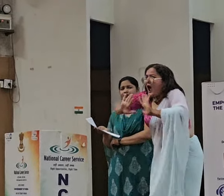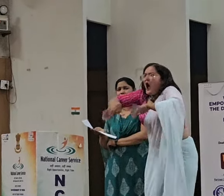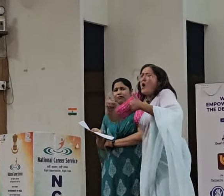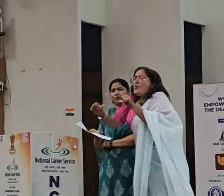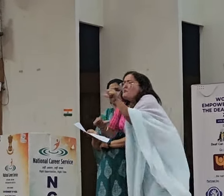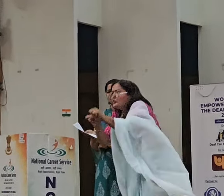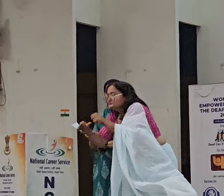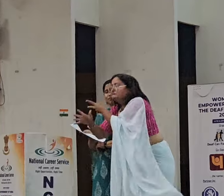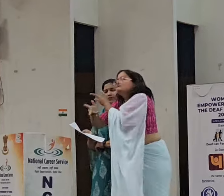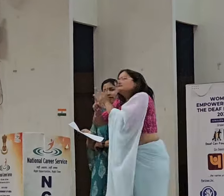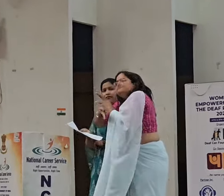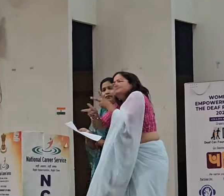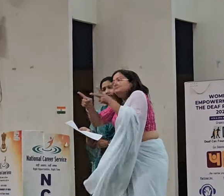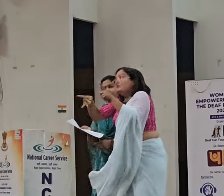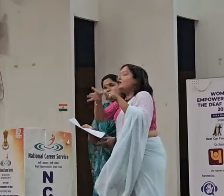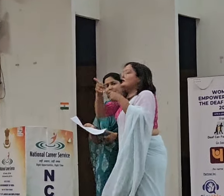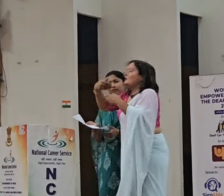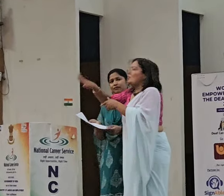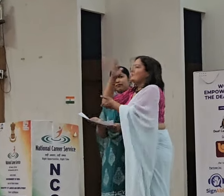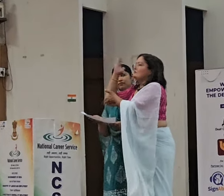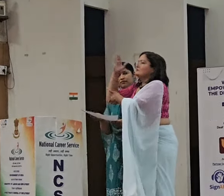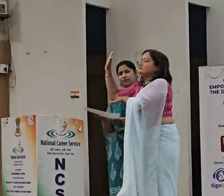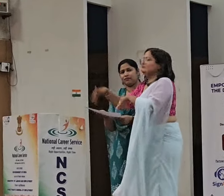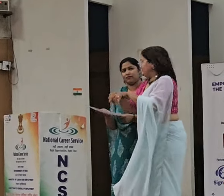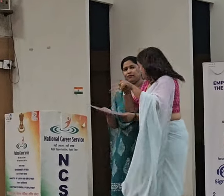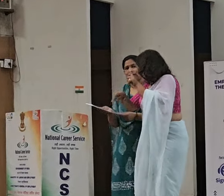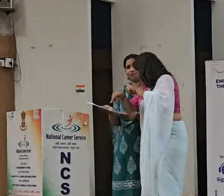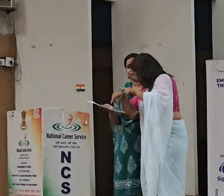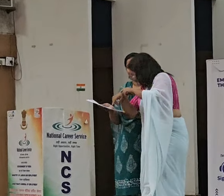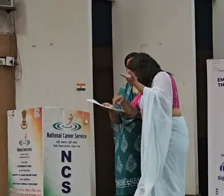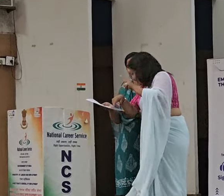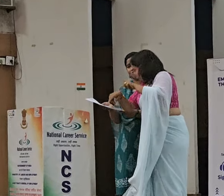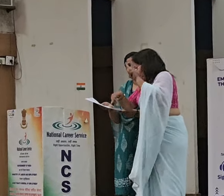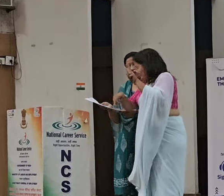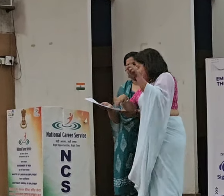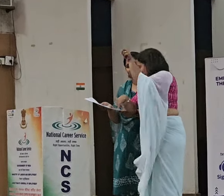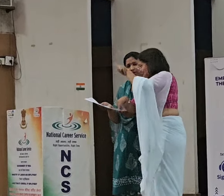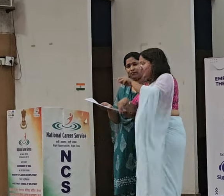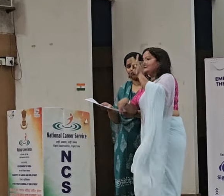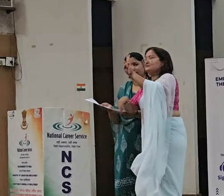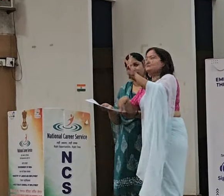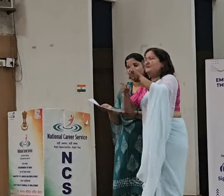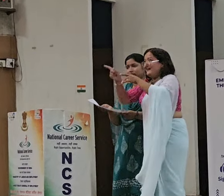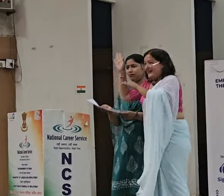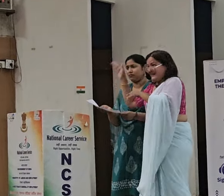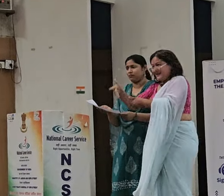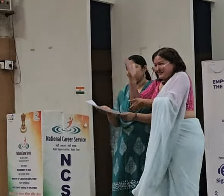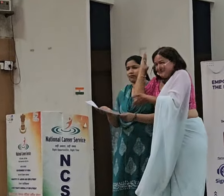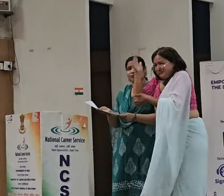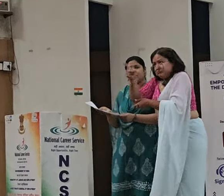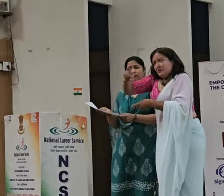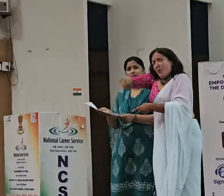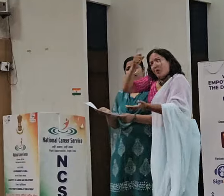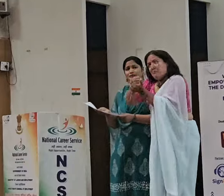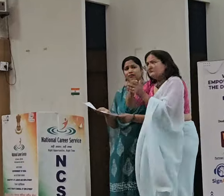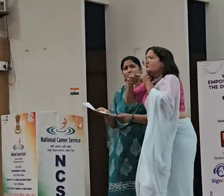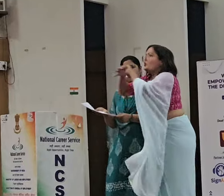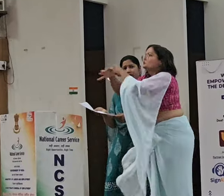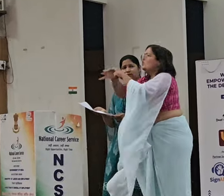और आप जानते हैं कि हम अपनी मतलब कई सारी जमीन है जो सस्ते में जाती है महंगे करते, तो वो उसके बारे में भी आपको एक्सप्लेन करेंगे, अगर